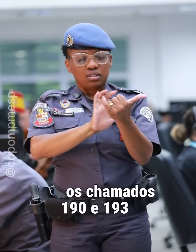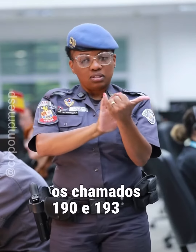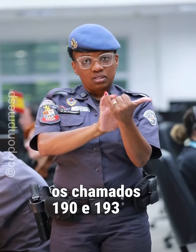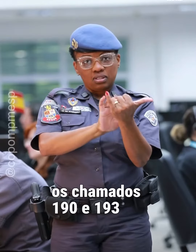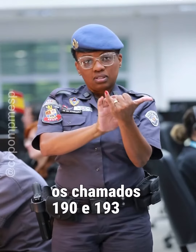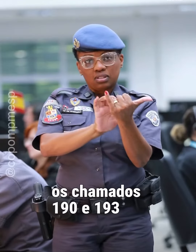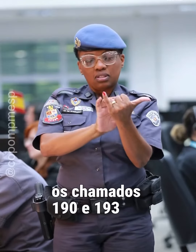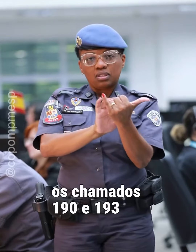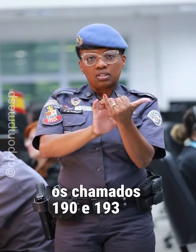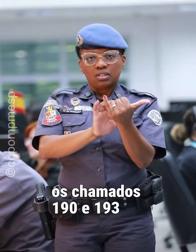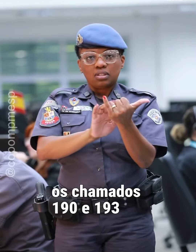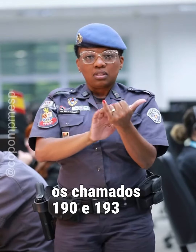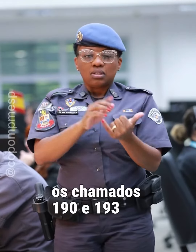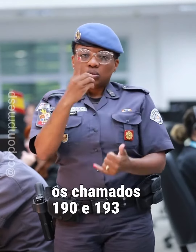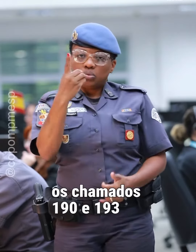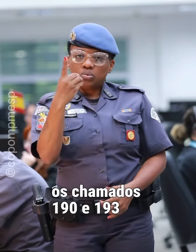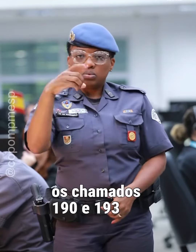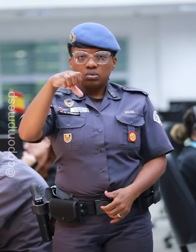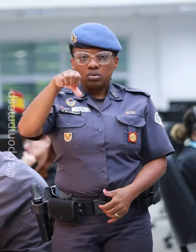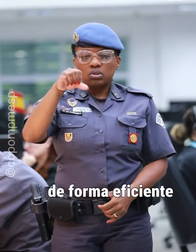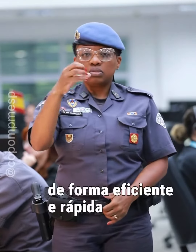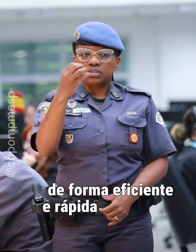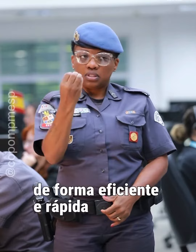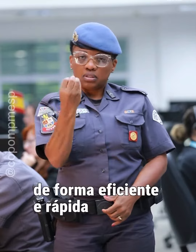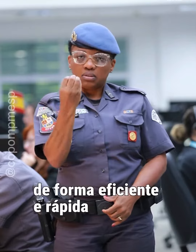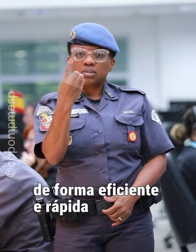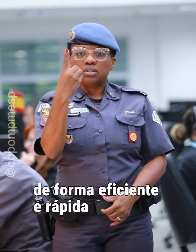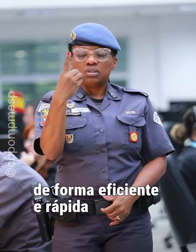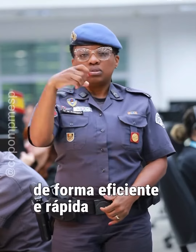e 193 de forma eficiente e rápida.